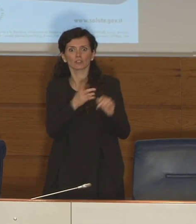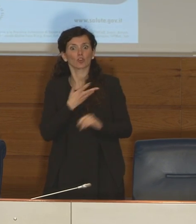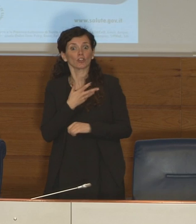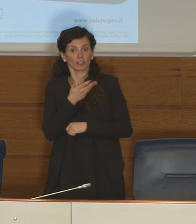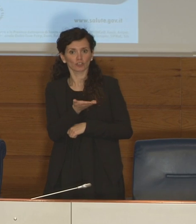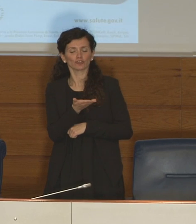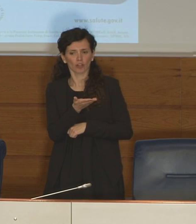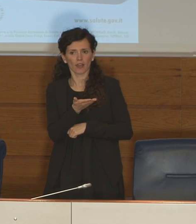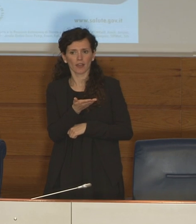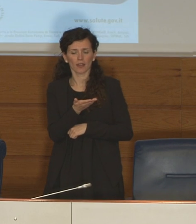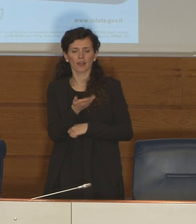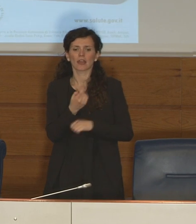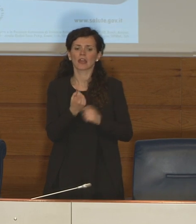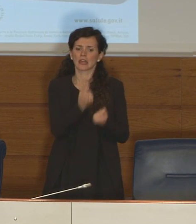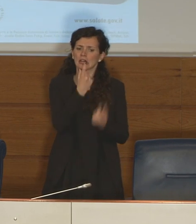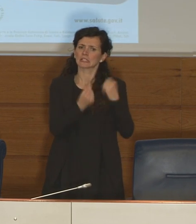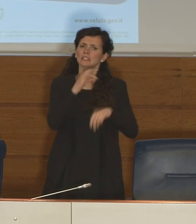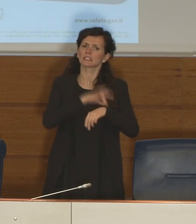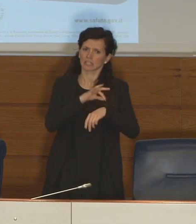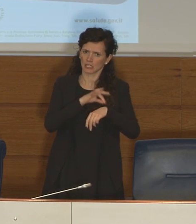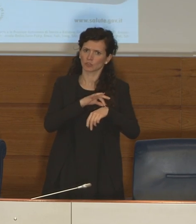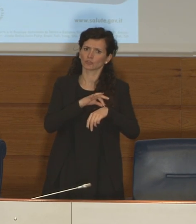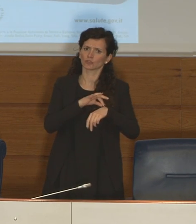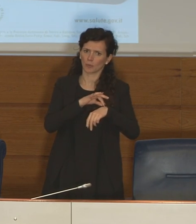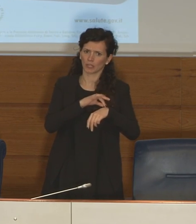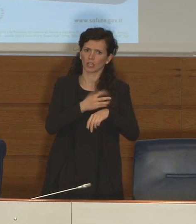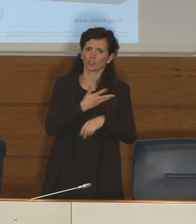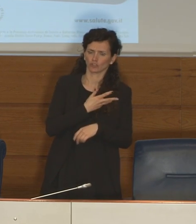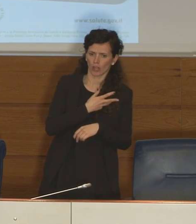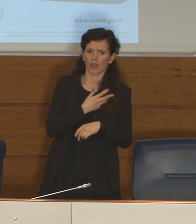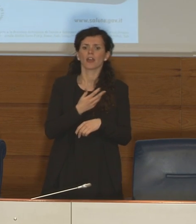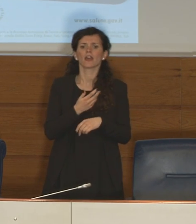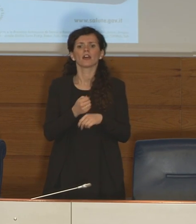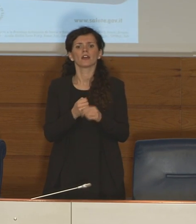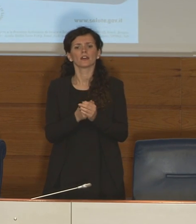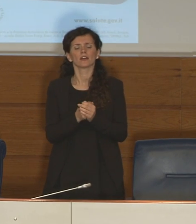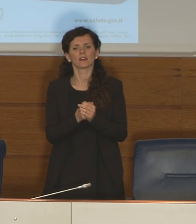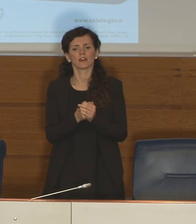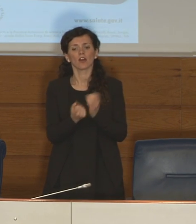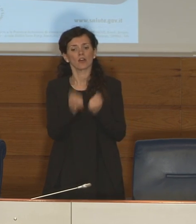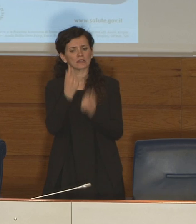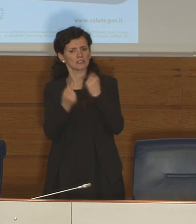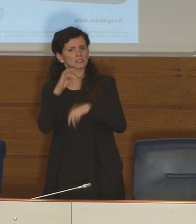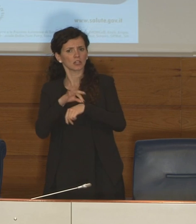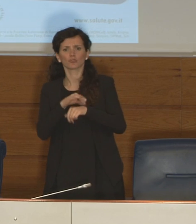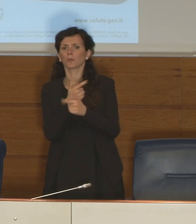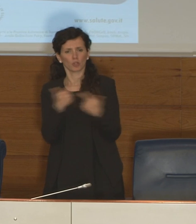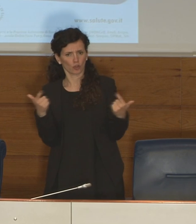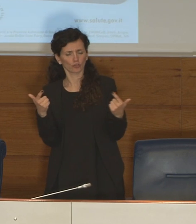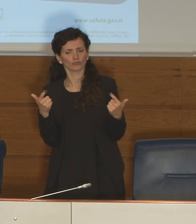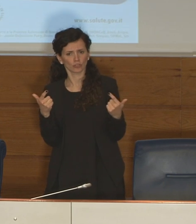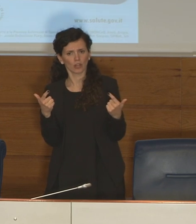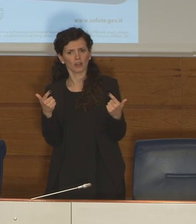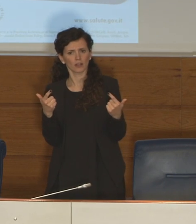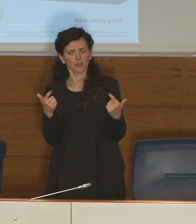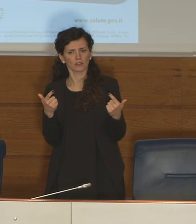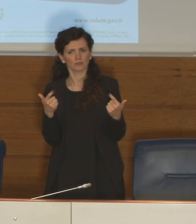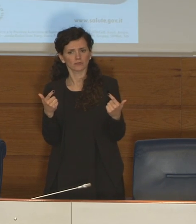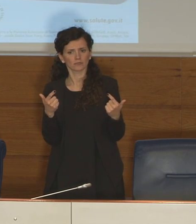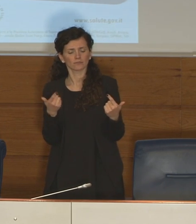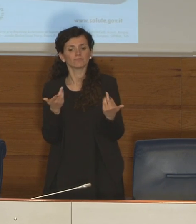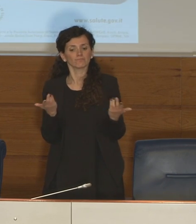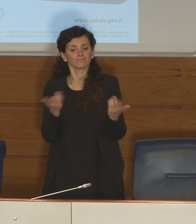sia sintomatica soprattutto asintomatica ma anche asintomatica è una persona che